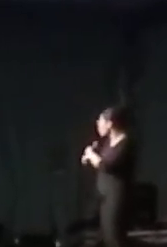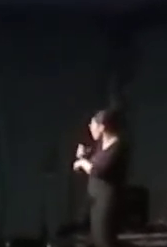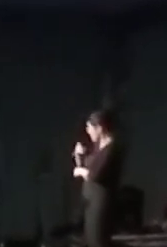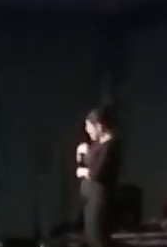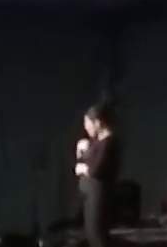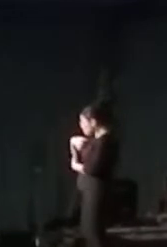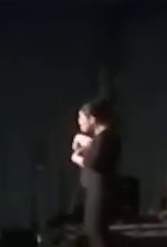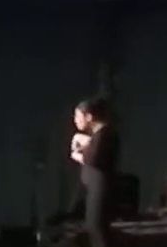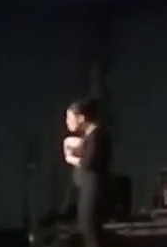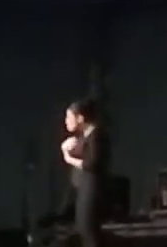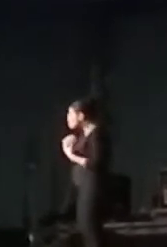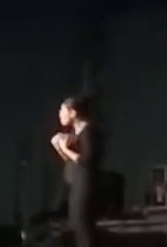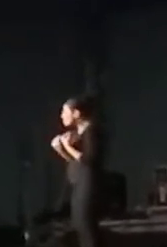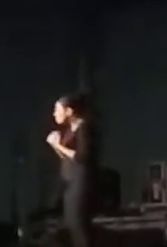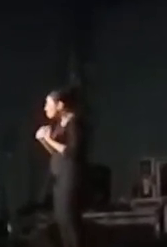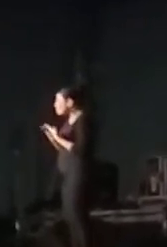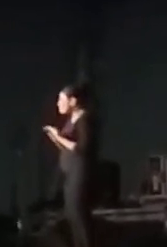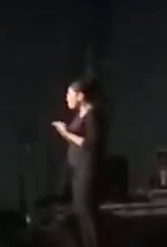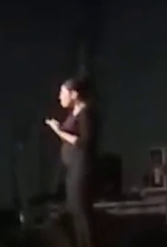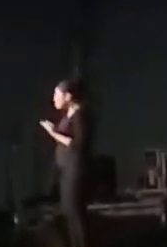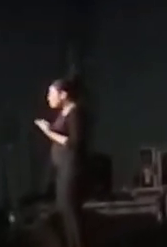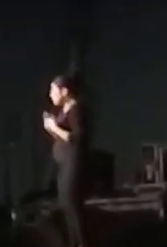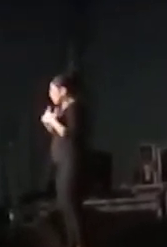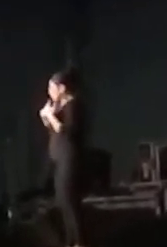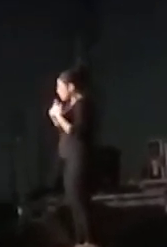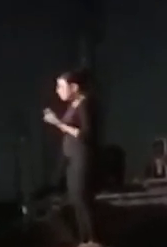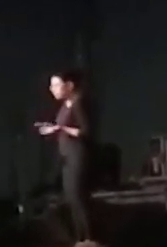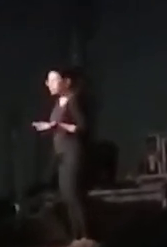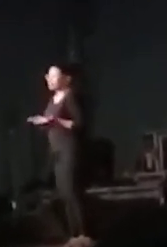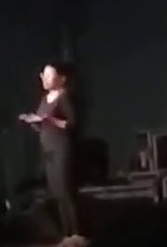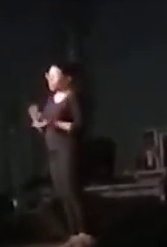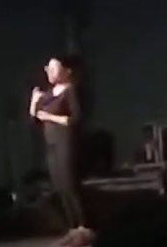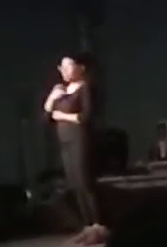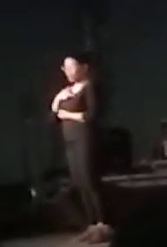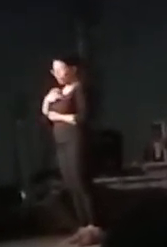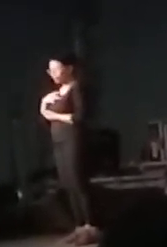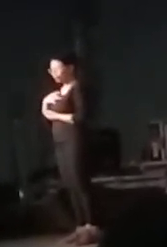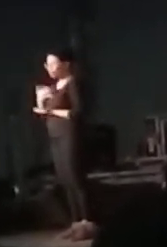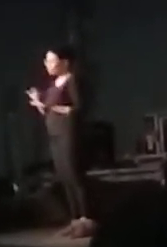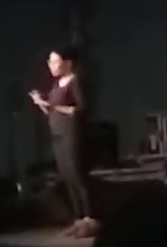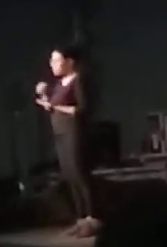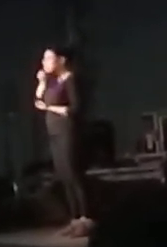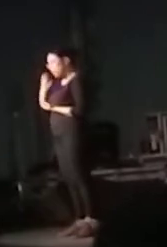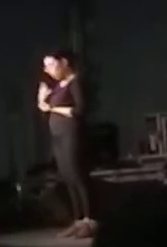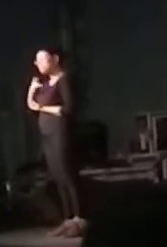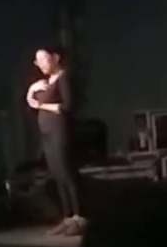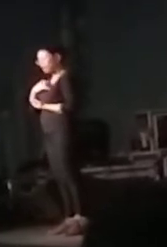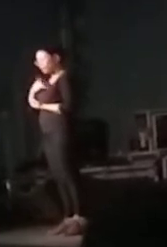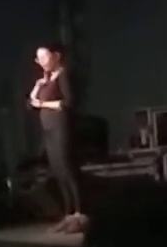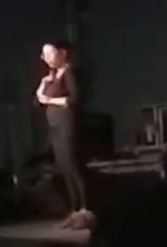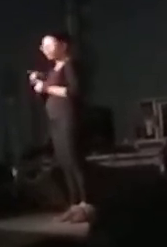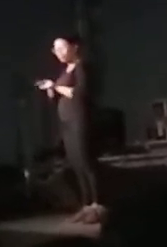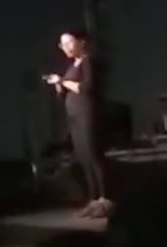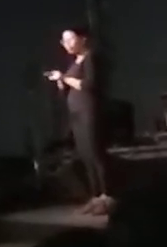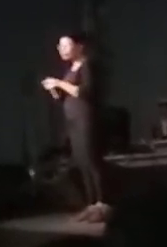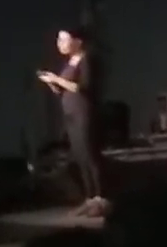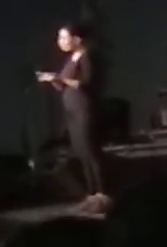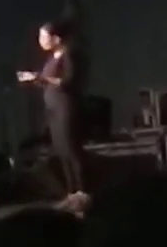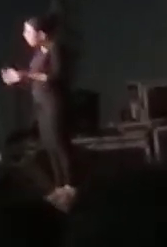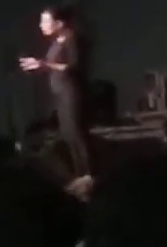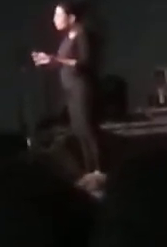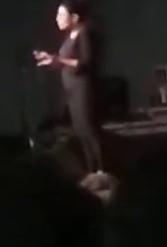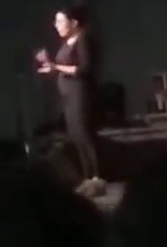Assim, ficou... Eu sempre tenho medo. Bom, é bom ter medo, né? É. Vamos lá. O medo